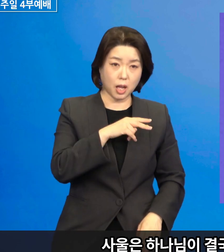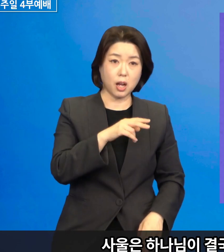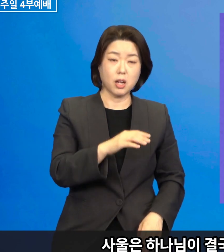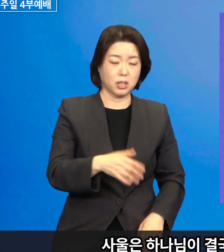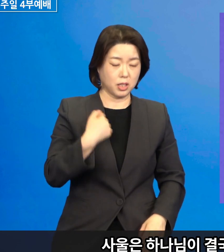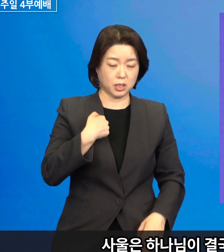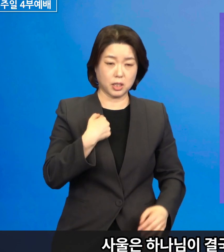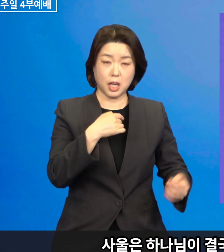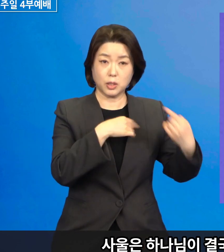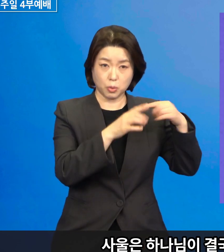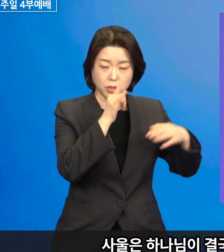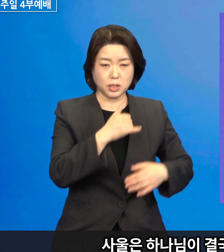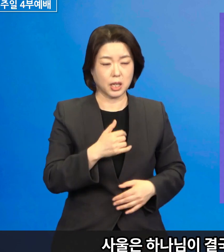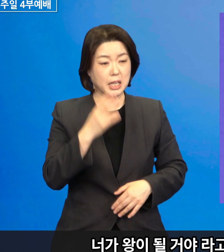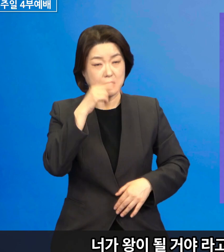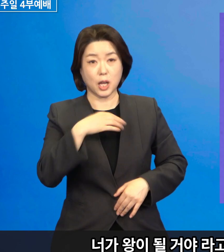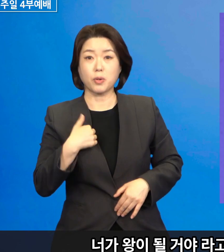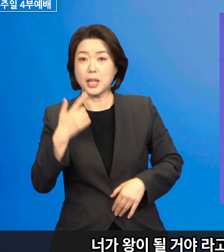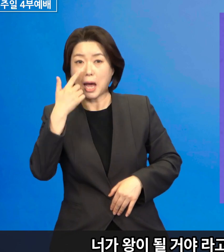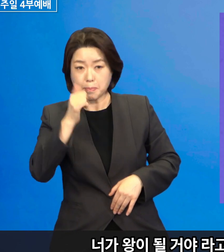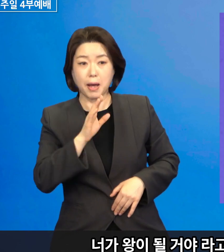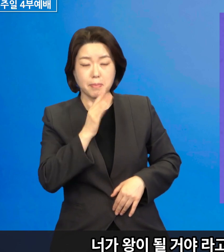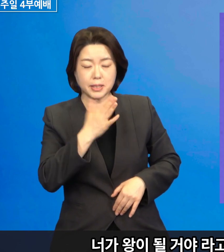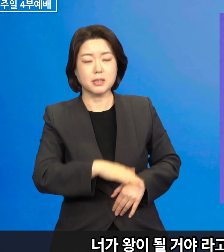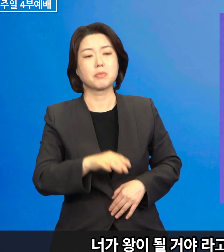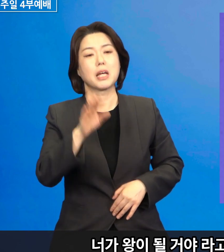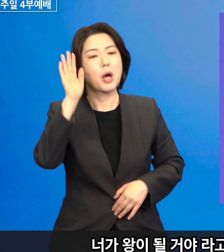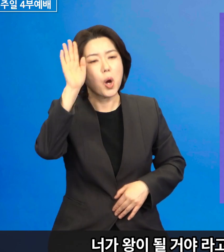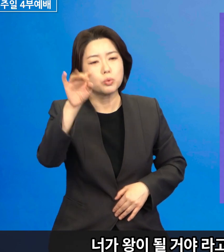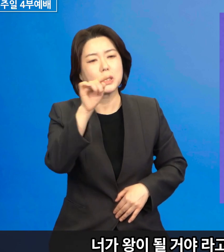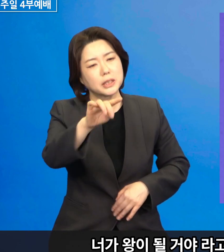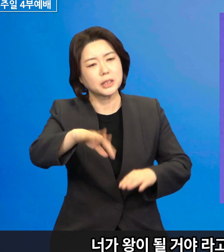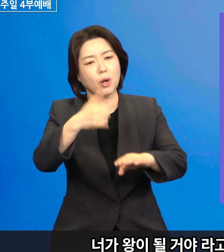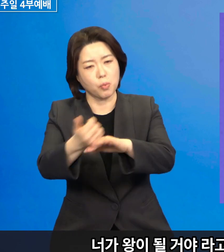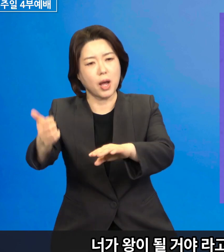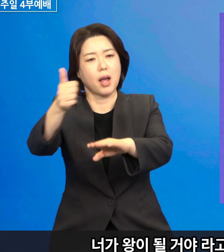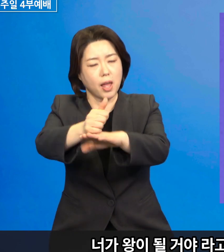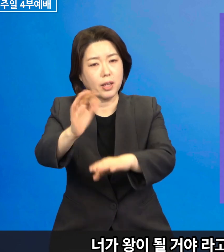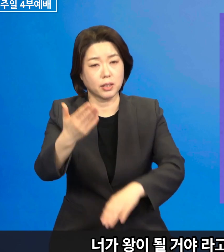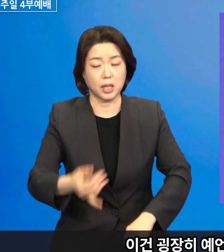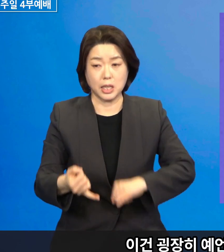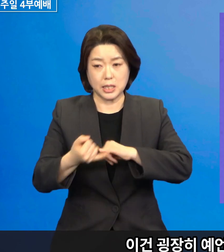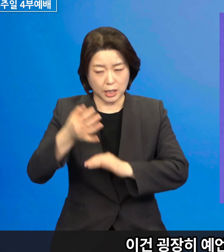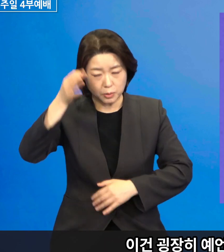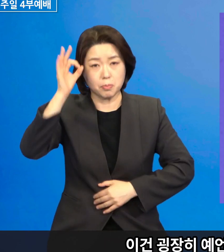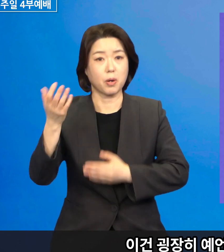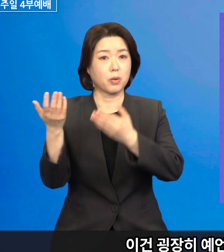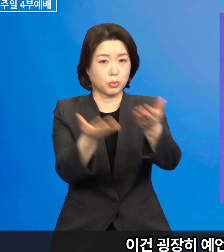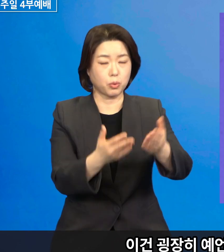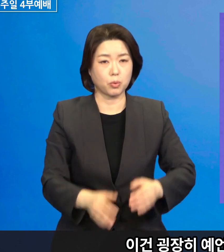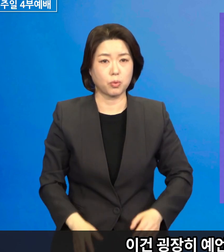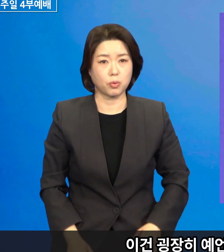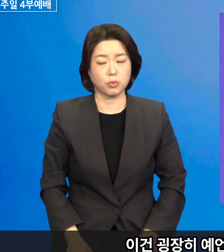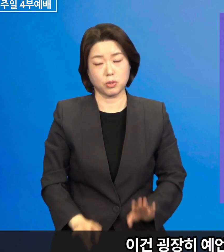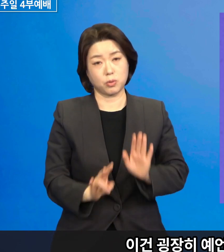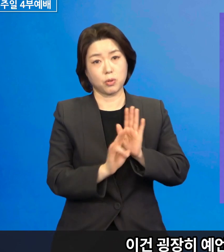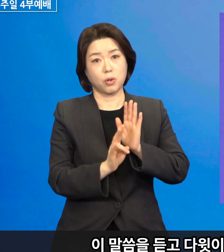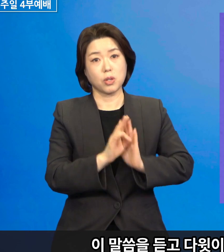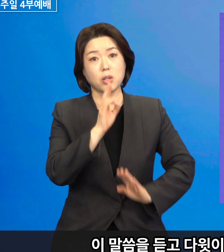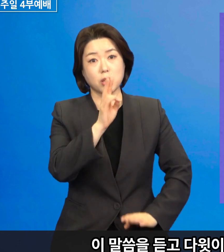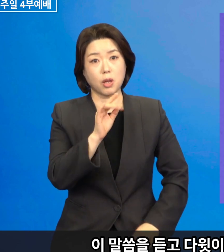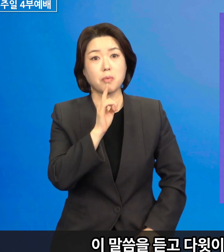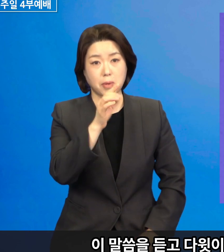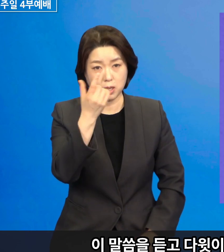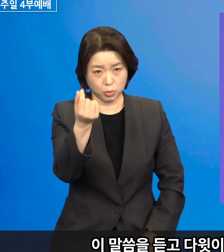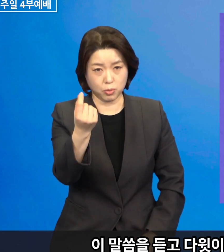우리 아버지이긴 하지만 너가 왕이 될 거야 라고 약속을 상기시켜 줍니다. 이건 굉장히 예언적인 말씀이었어요.